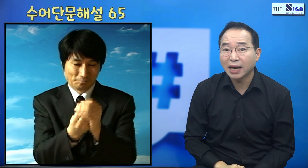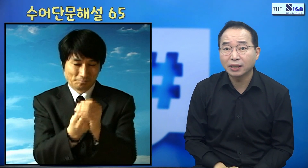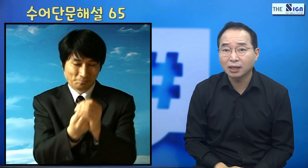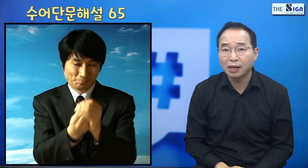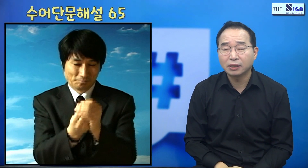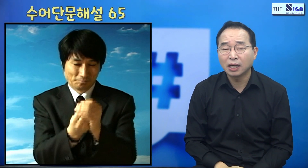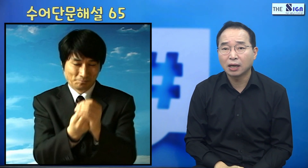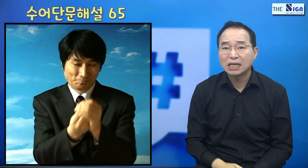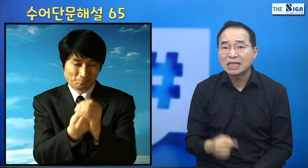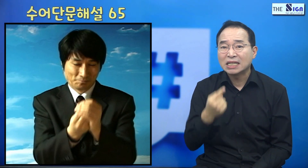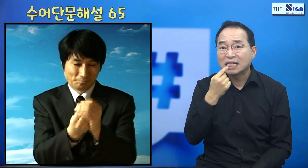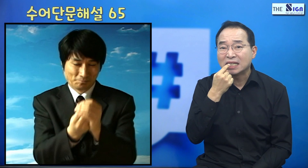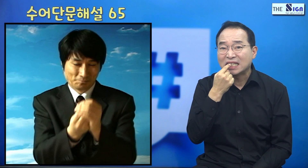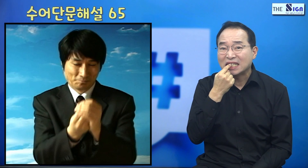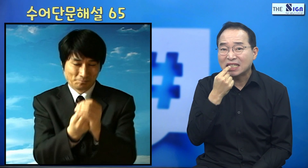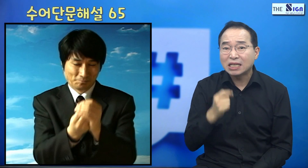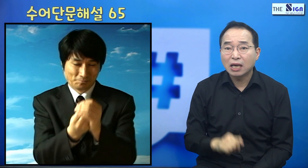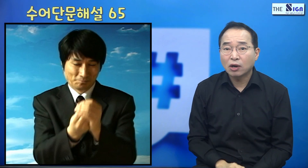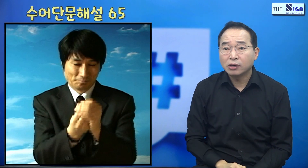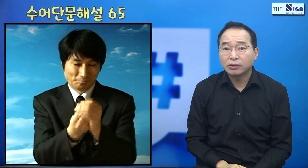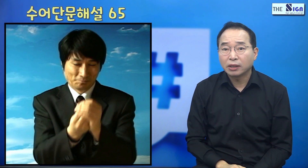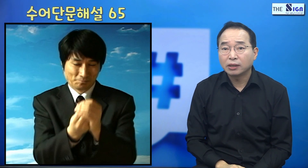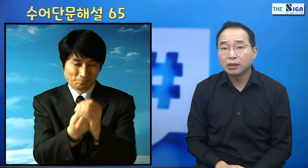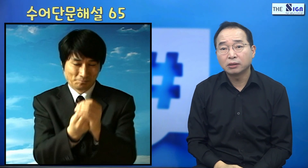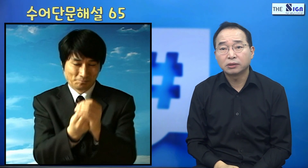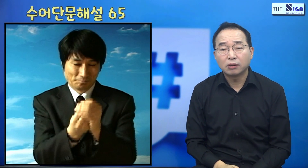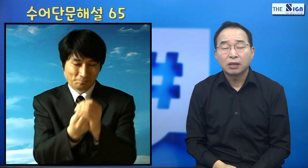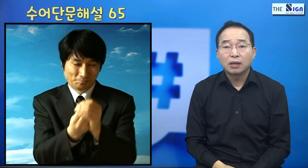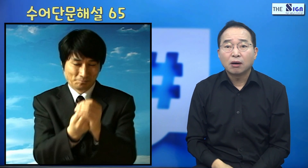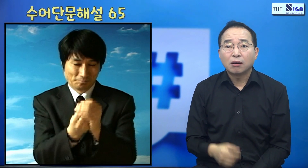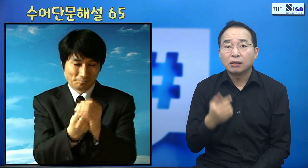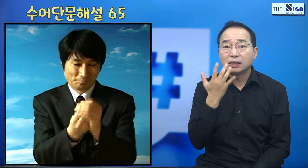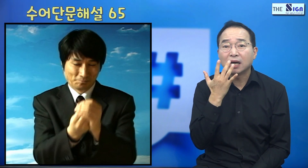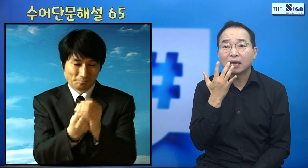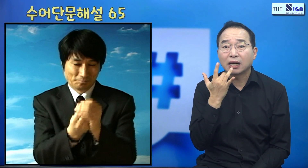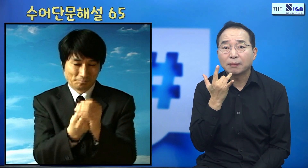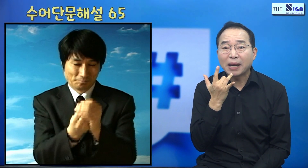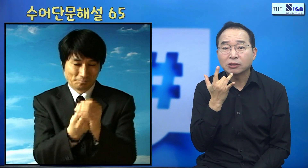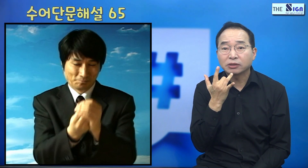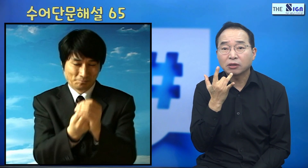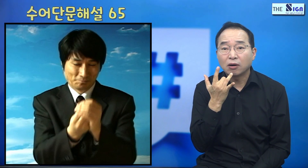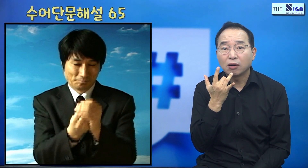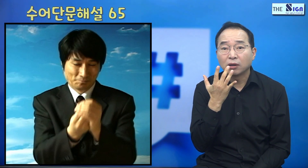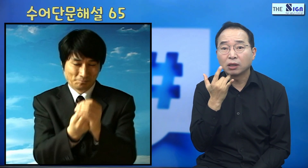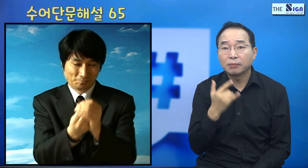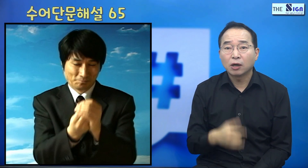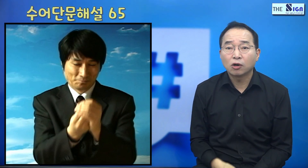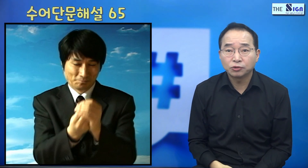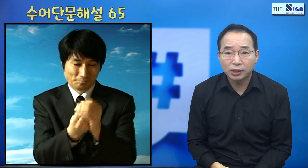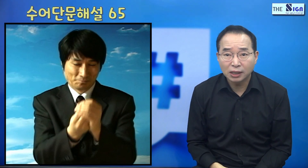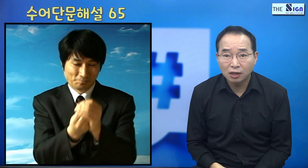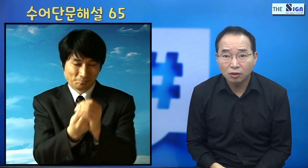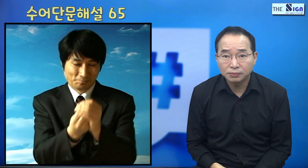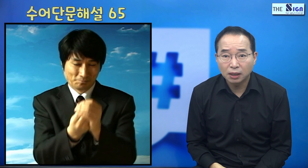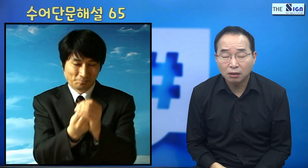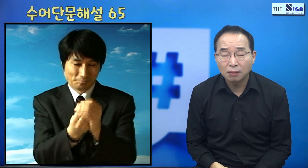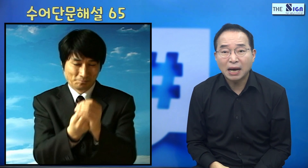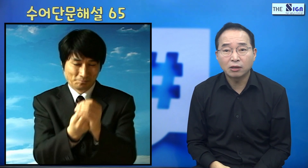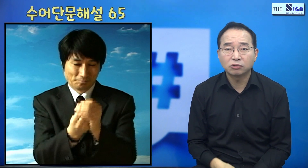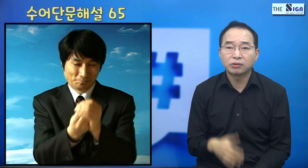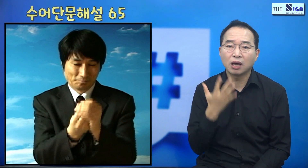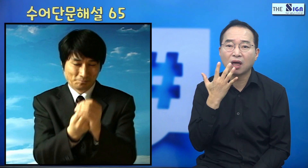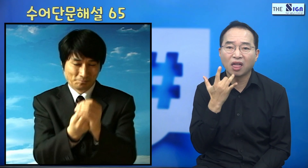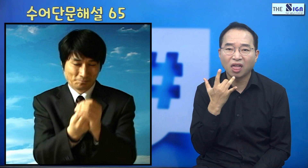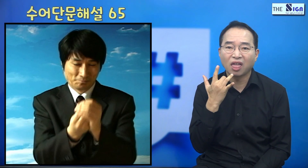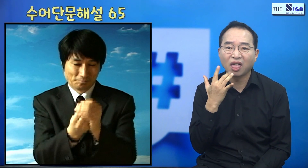왜 쓰면 하얗다가 아니라 이에 관련된 게, 예를 들어 이가 하나가 빠졌어. 그러면 허술하다는 겁니다.